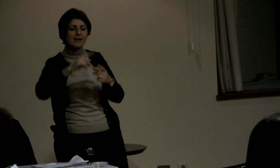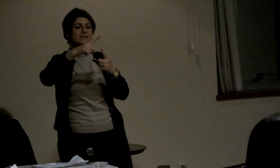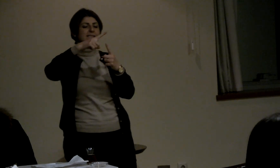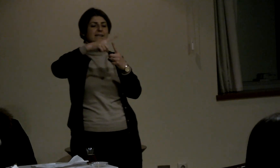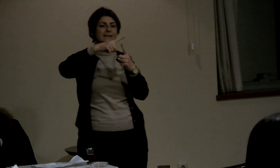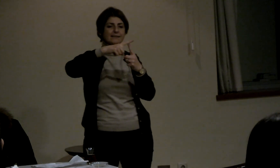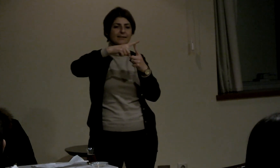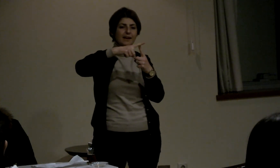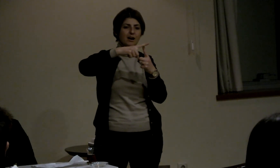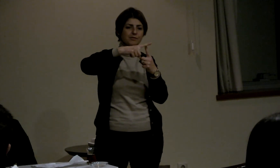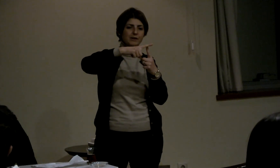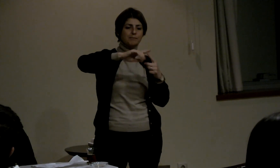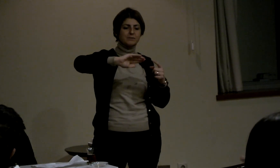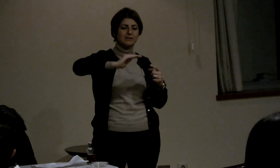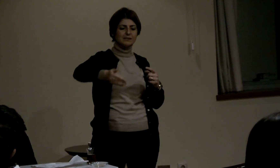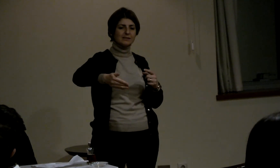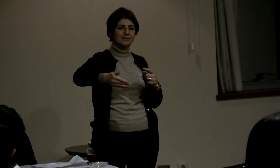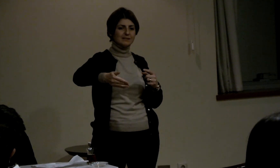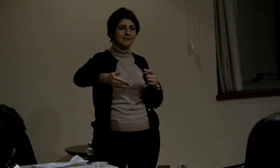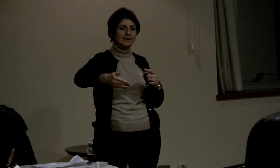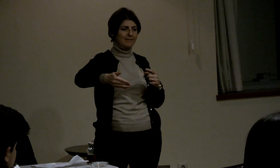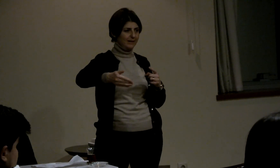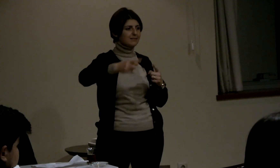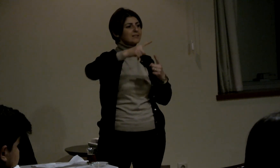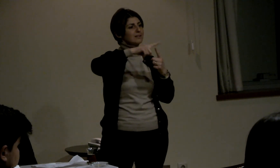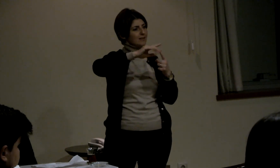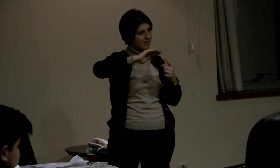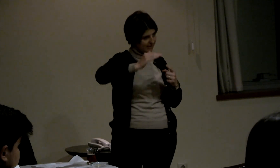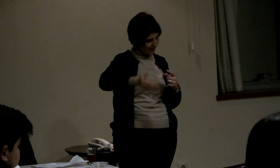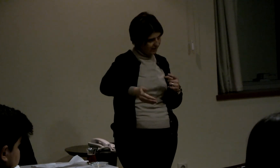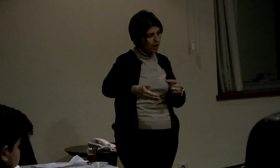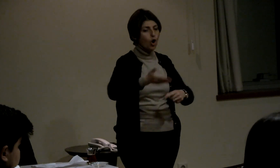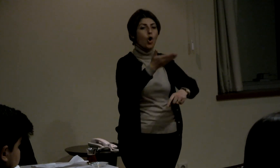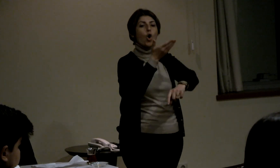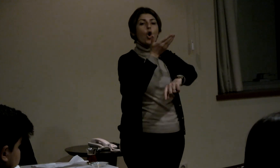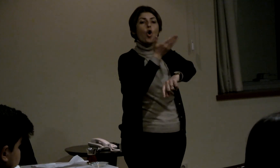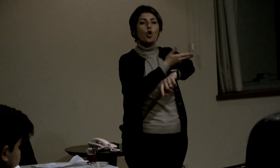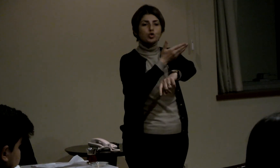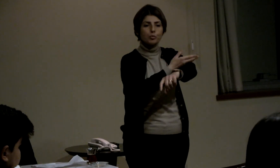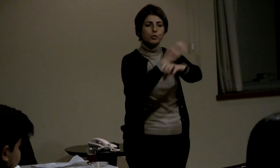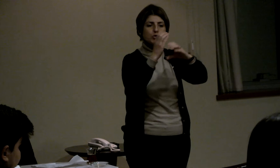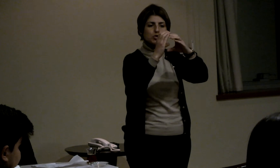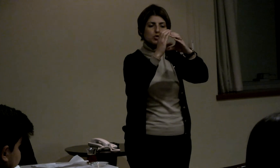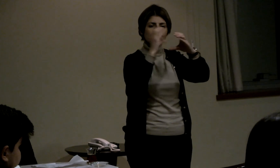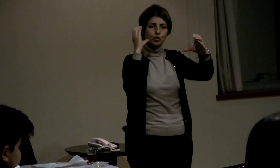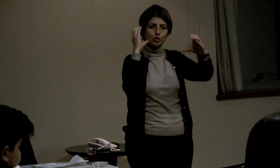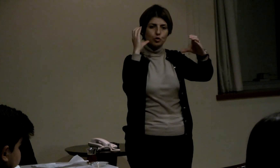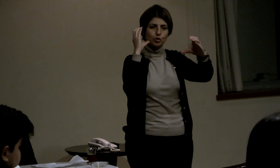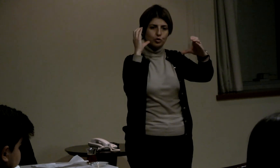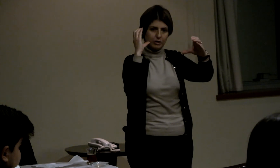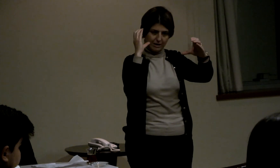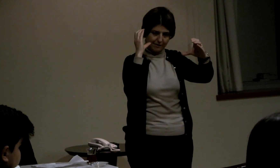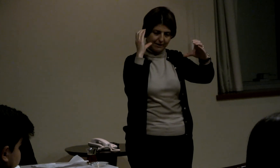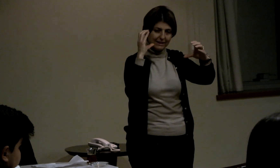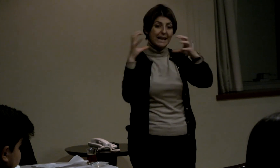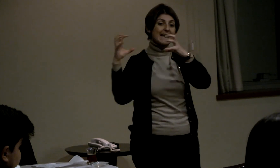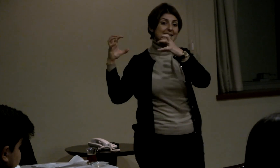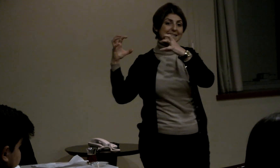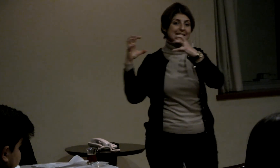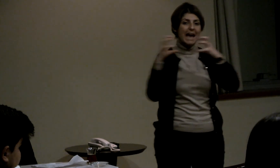Taksi. T harfi yaptık. Evet. Taksi. Otobüs. Evet.